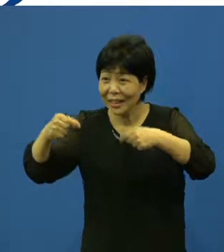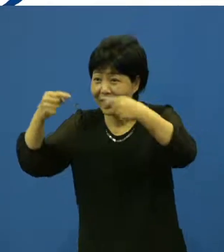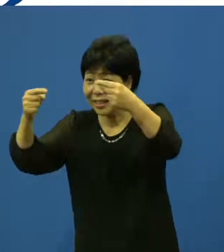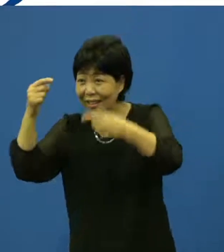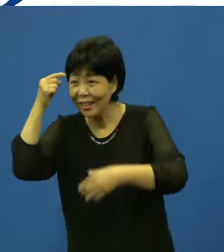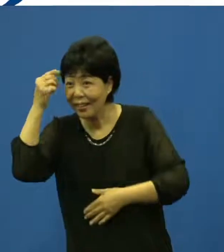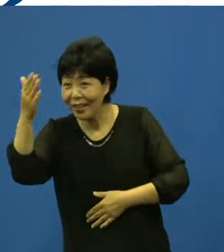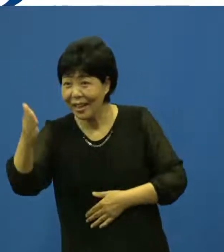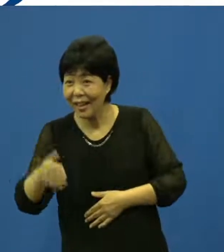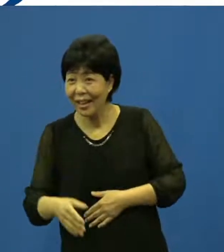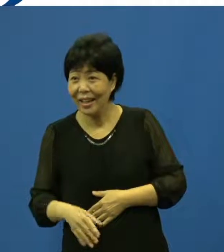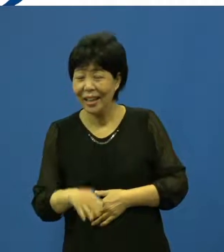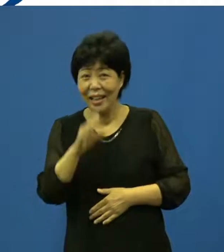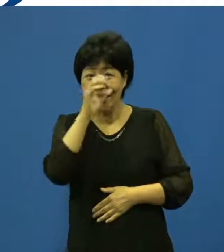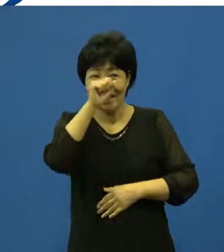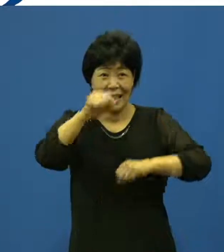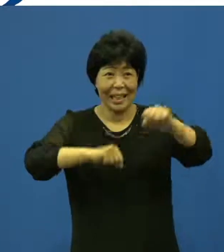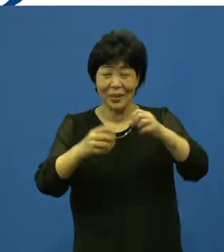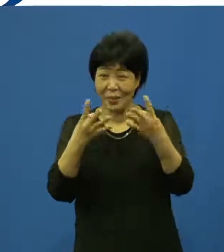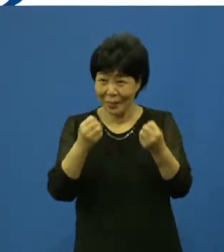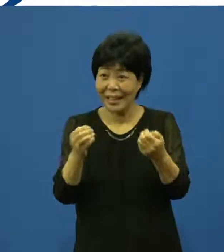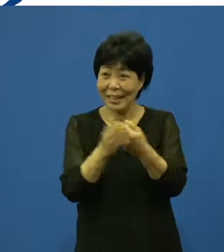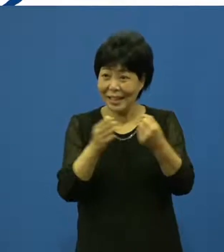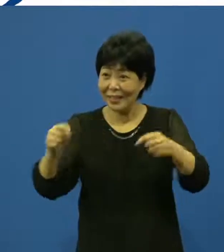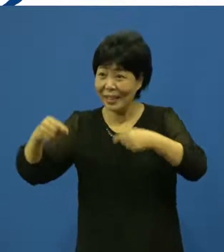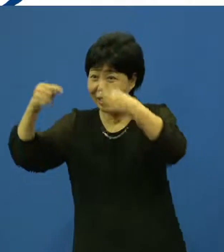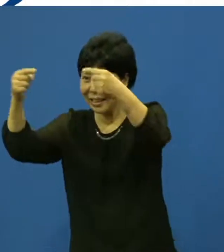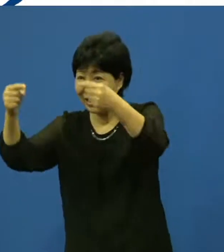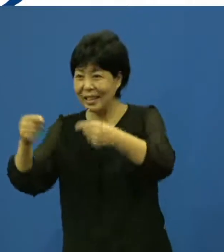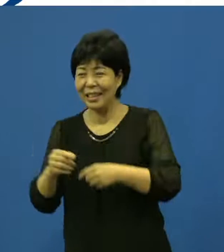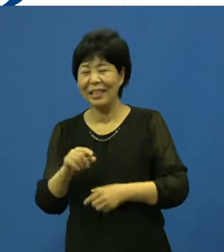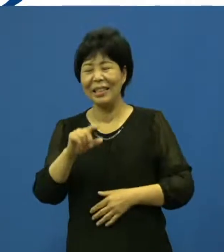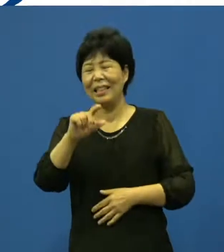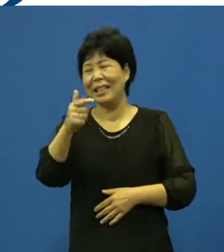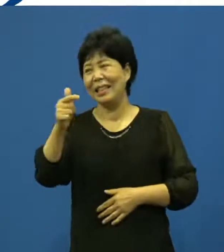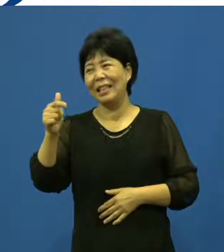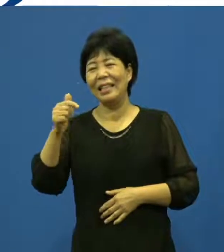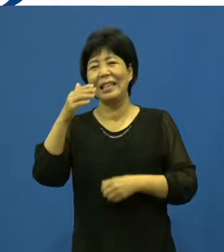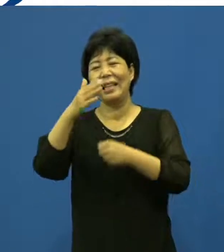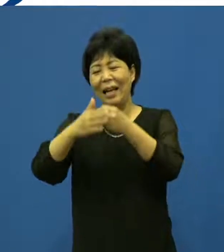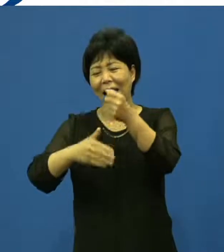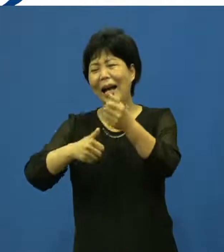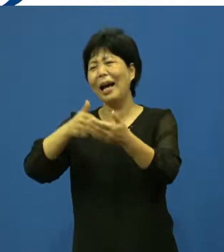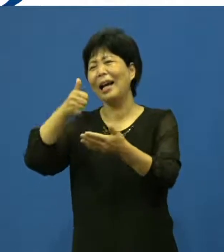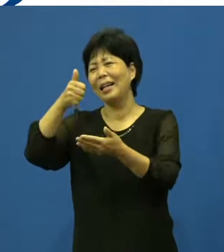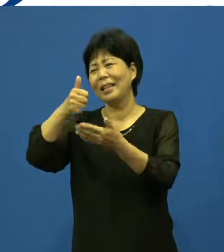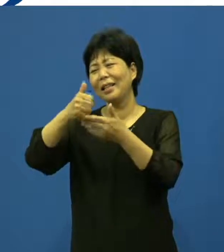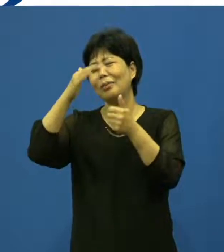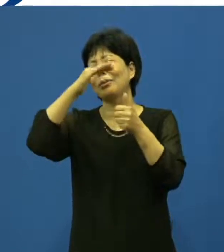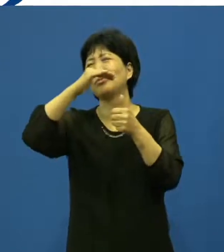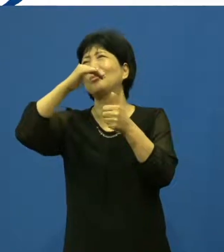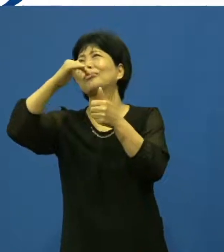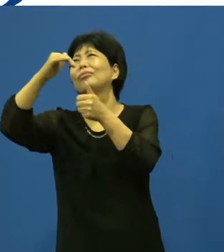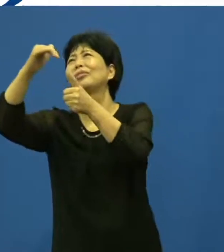천국은 선행을 많이 해서 들어갈 수 있는 곳이 아니에요. 천국은 하나님이 받아주셔야 갈 수 있는 곳입니다.